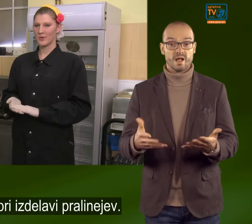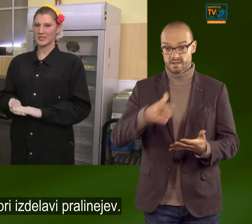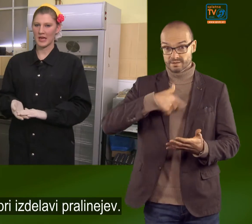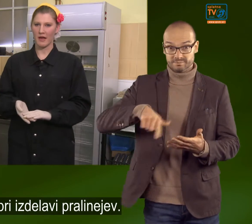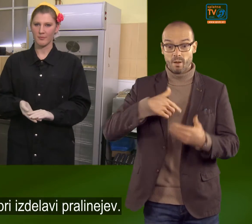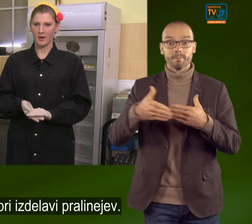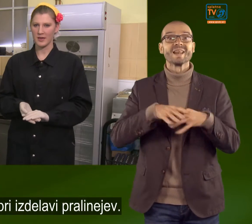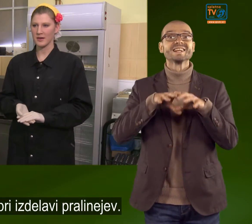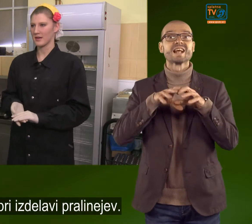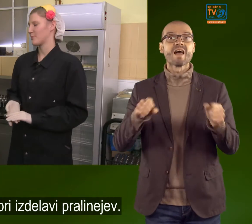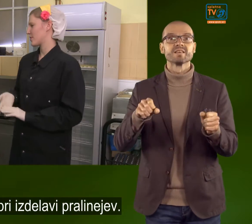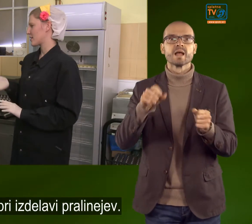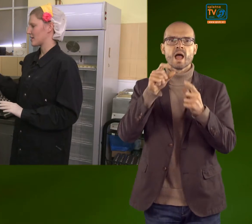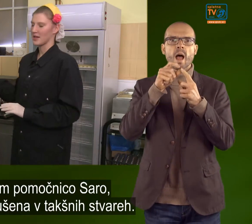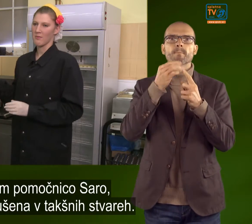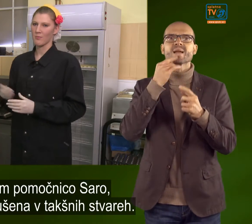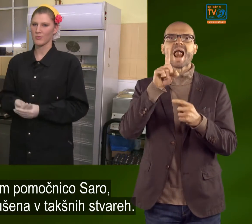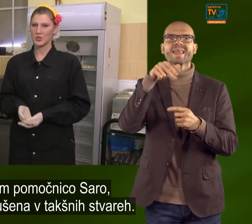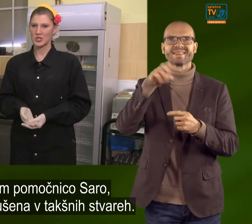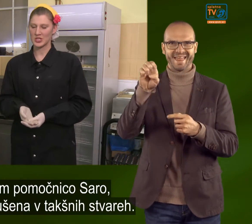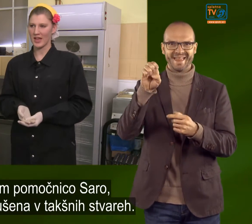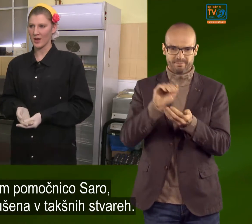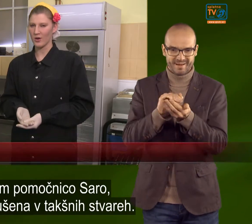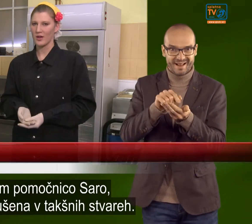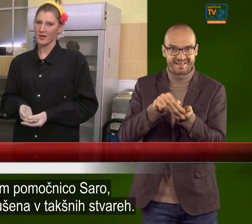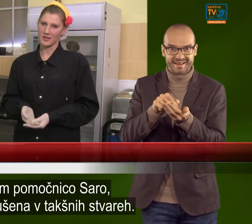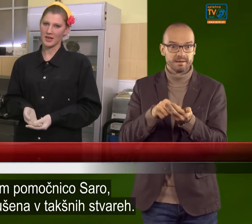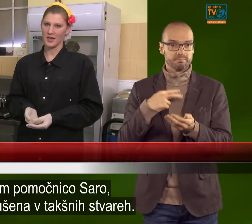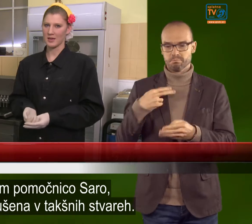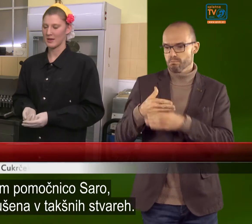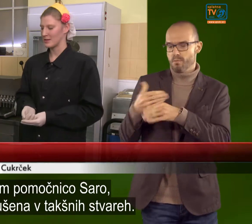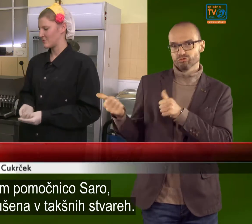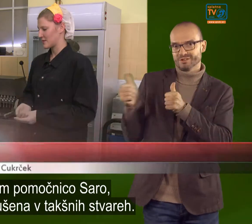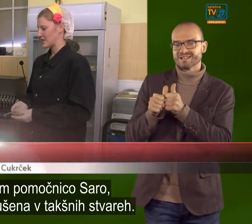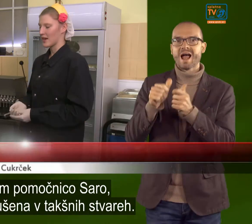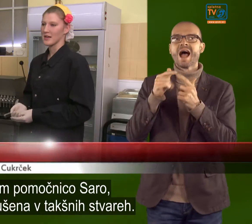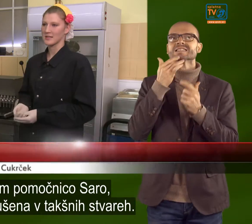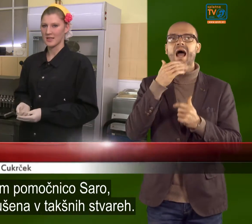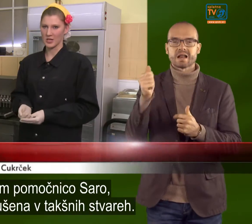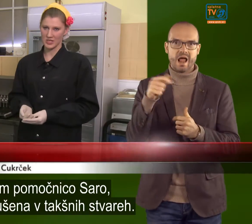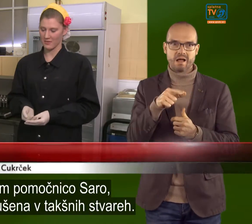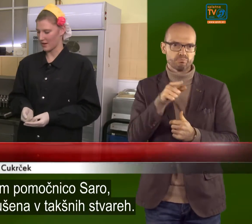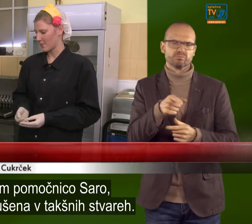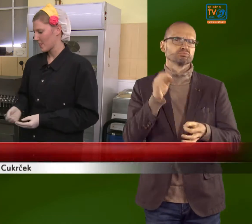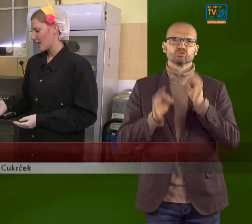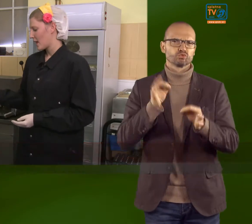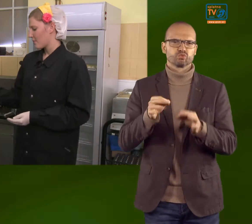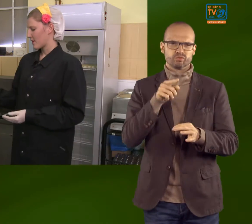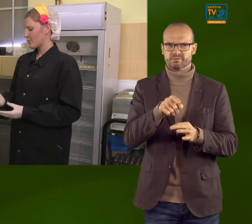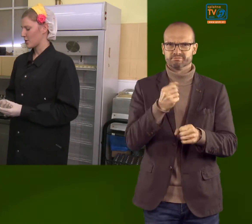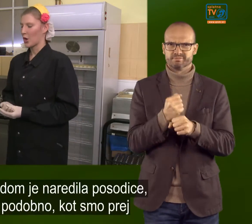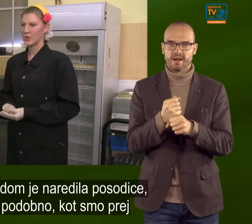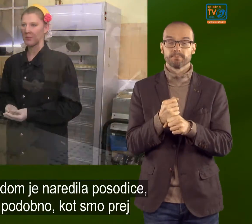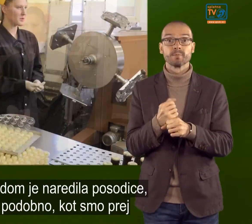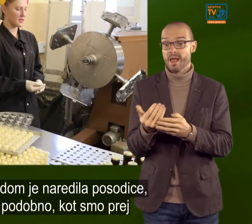Smo pri izdelavi pralin, pri kateri imam pomočnico Saro, katera je zverzirana za takšne stvari.